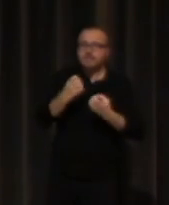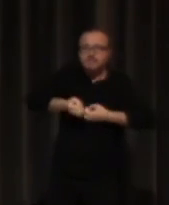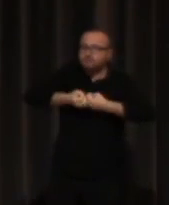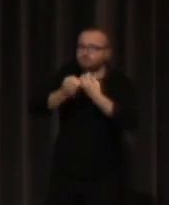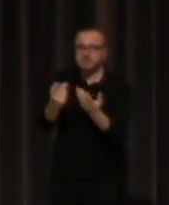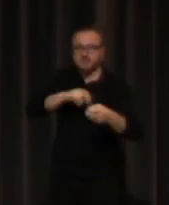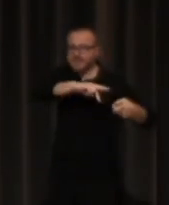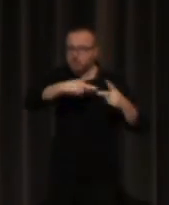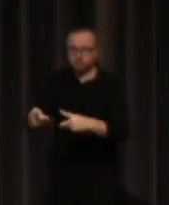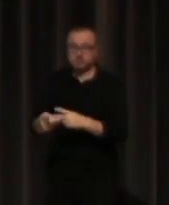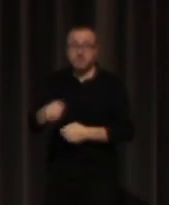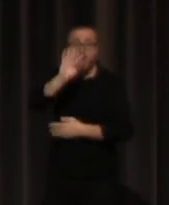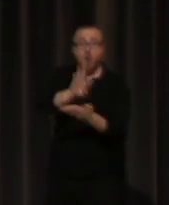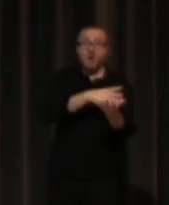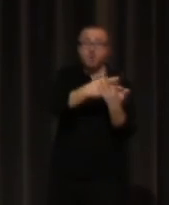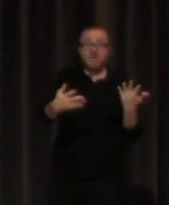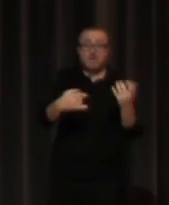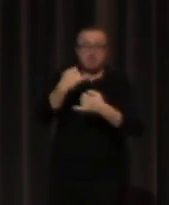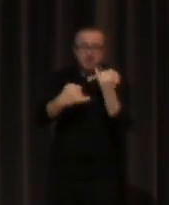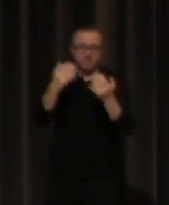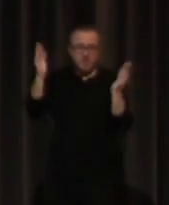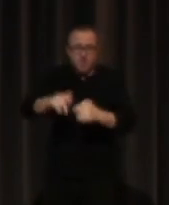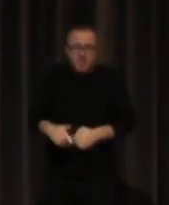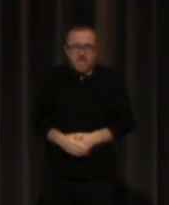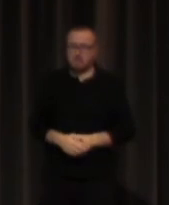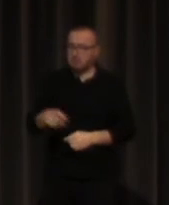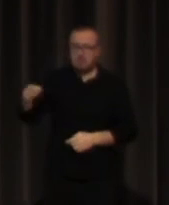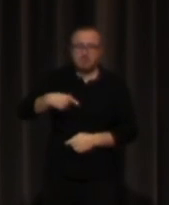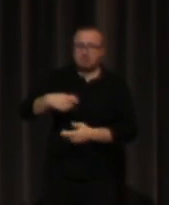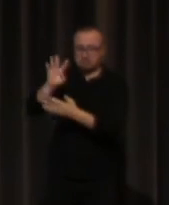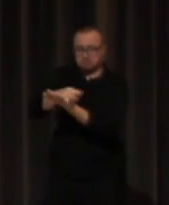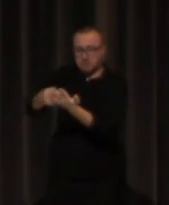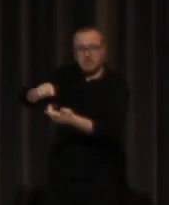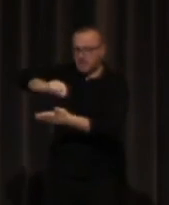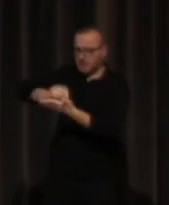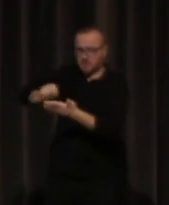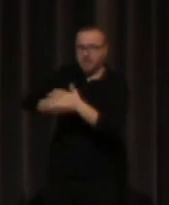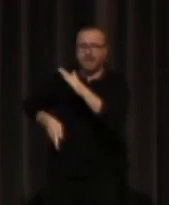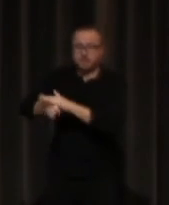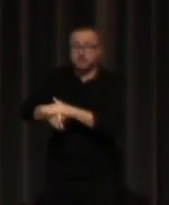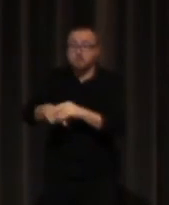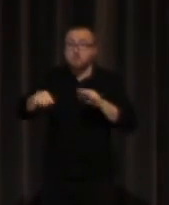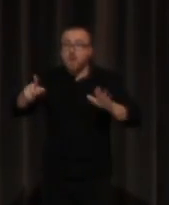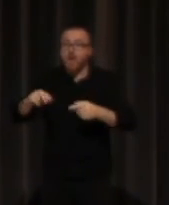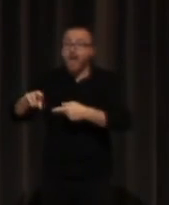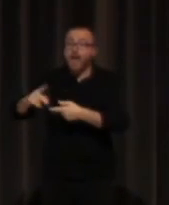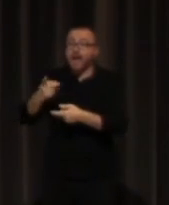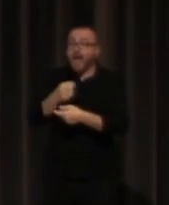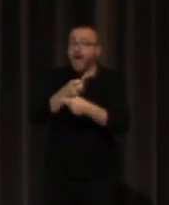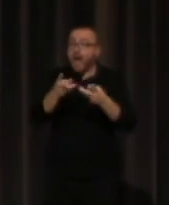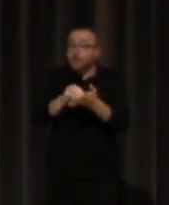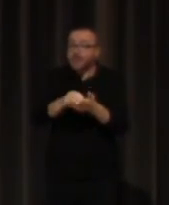té problemes de ser-hi al món, perquè els poetes els reconeixem. Però els traductors a vegades tenen més